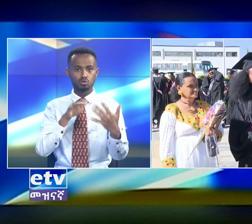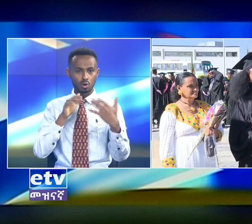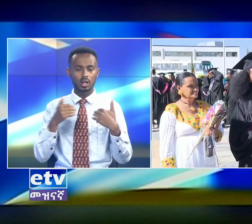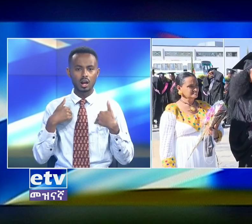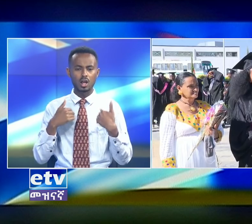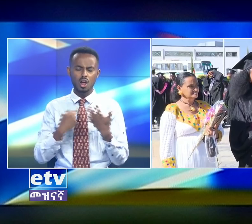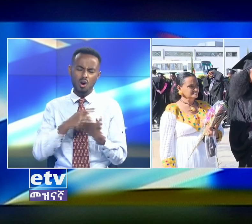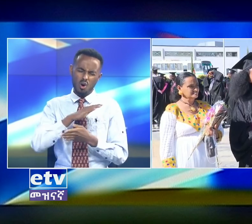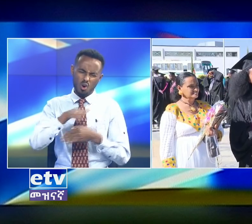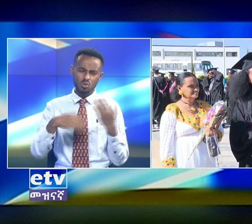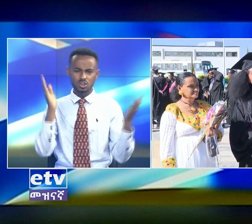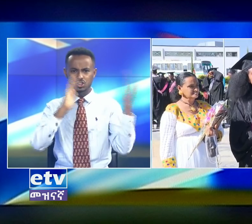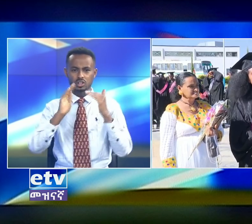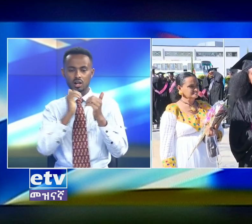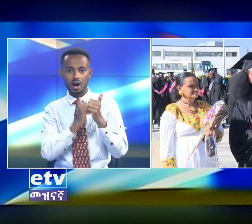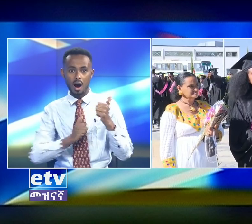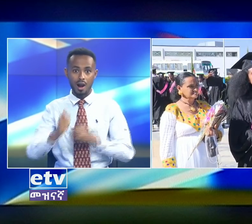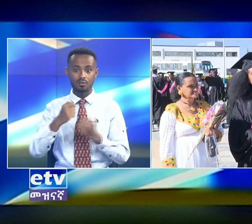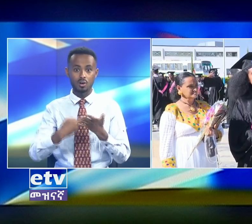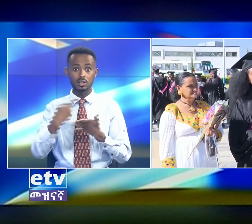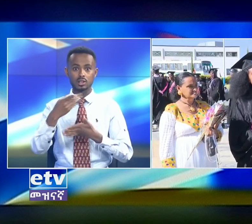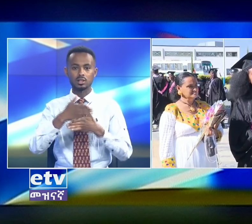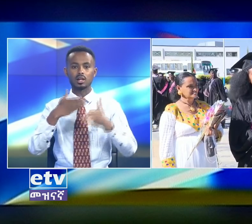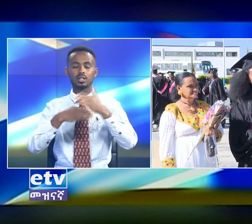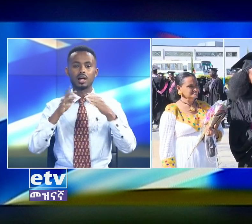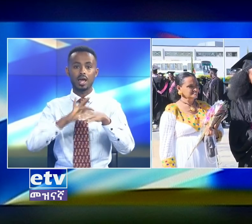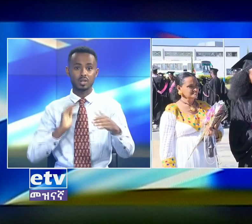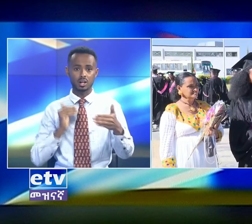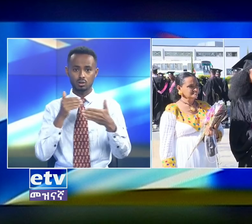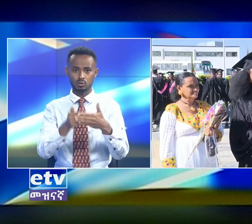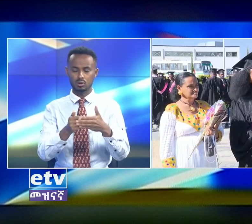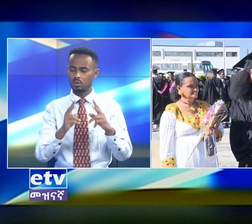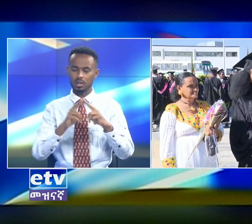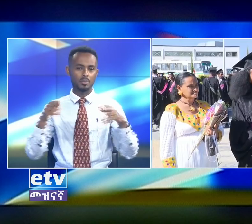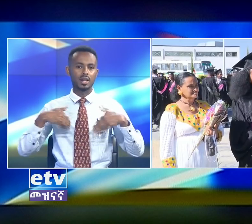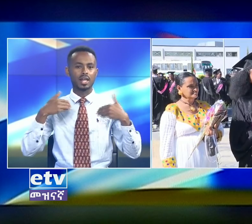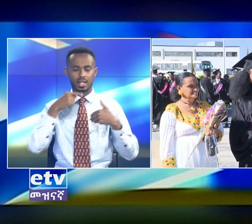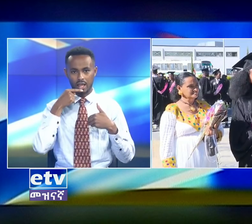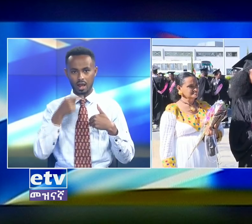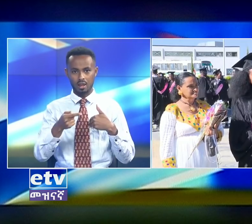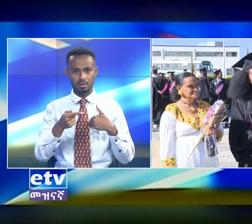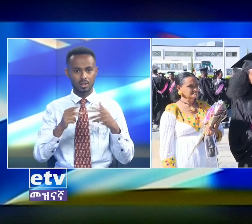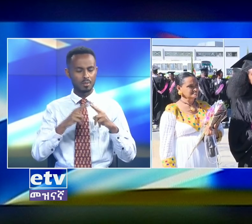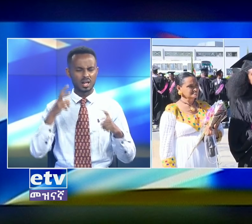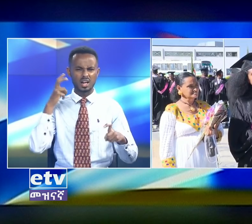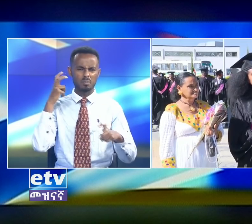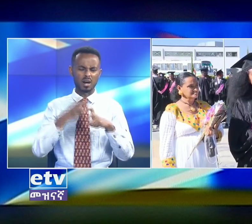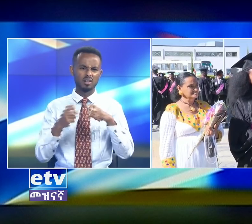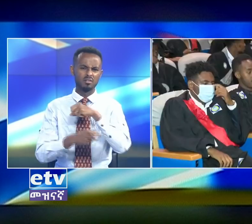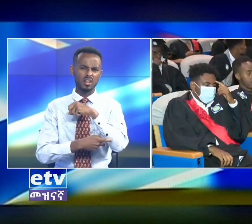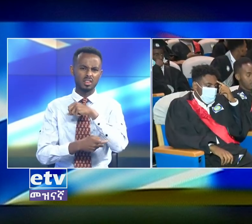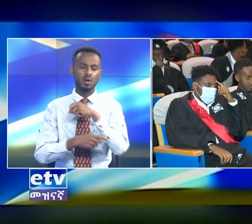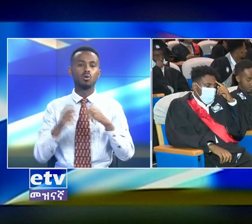ስለዚህ ይህን ሁሉ ቻሌንጅ ታልፎ እዚህ ደረጃ ላይ መደረሱ በጣም ደስ ይላል። በጣም ከባድ ፈታኝ ወቅቶች